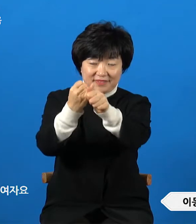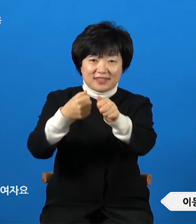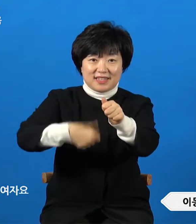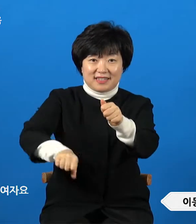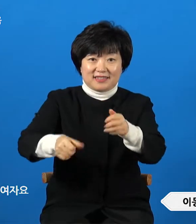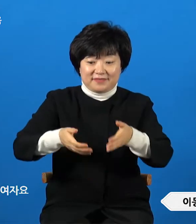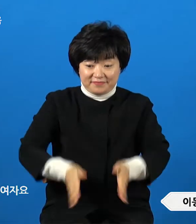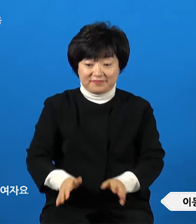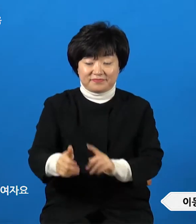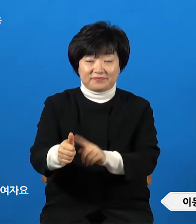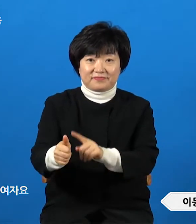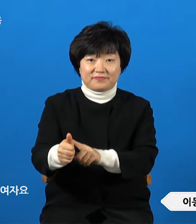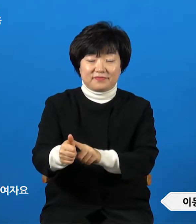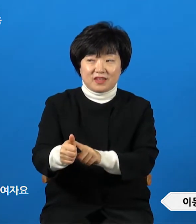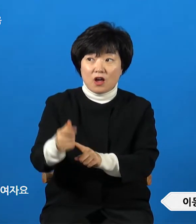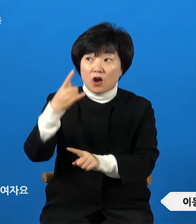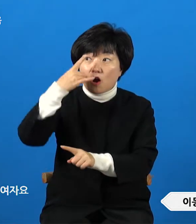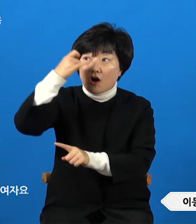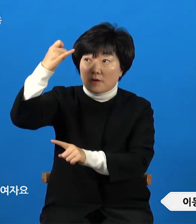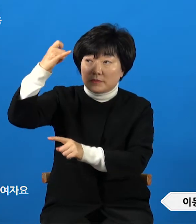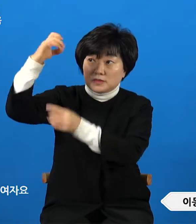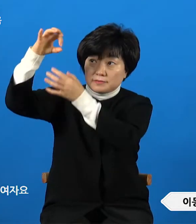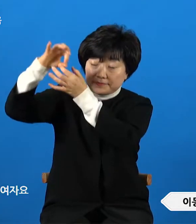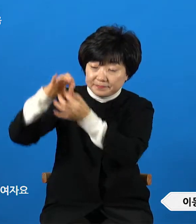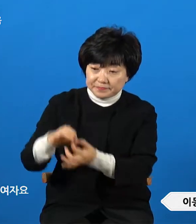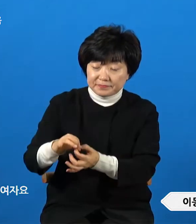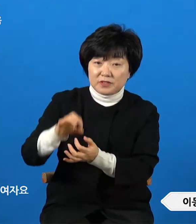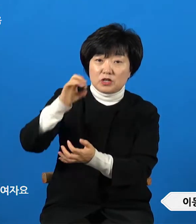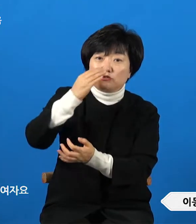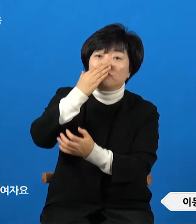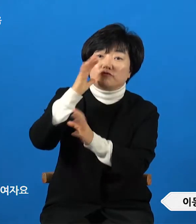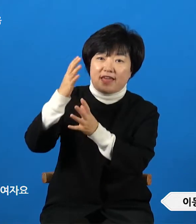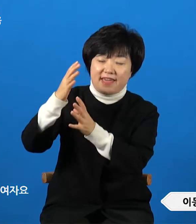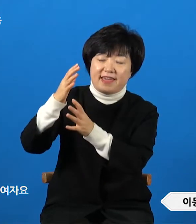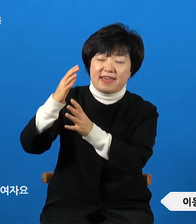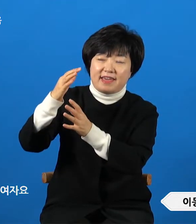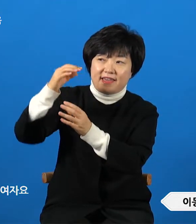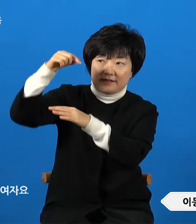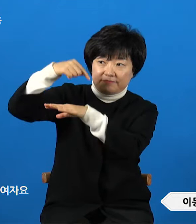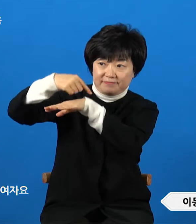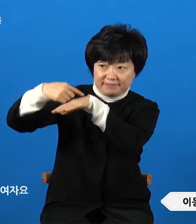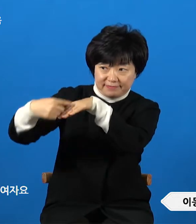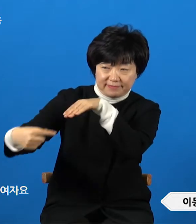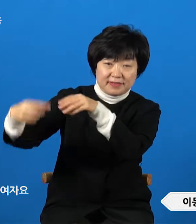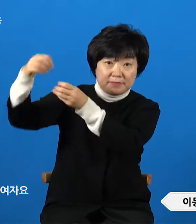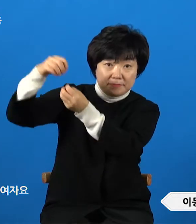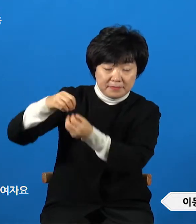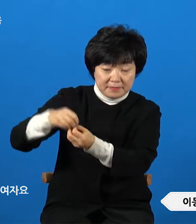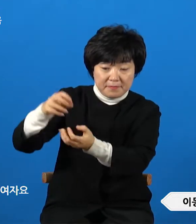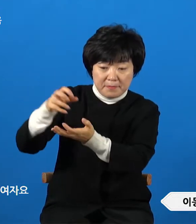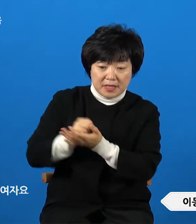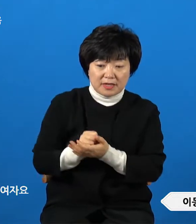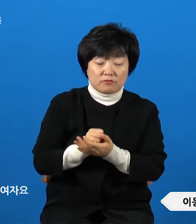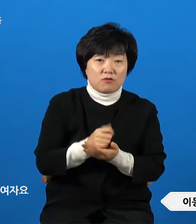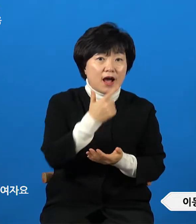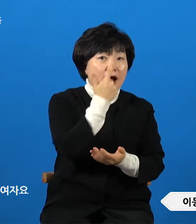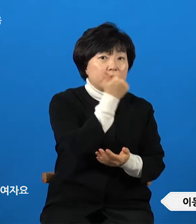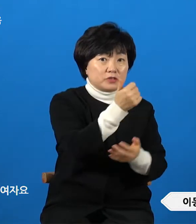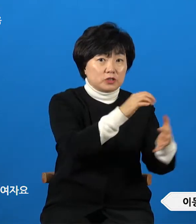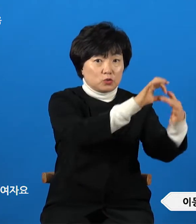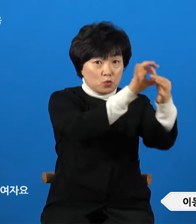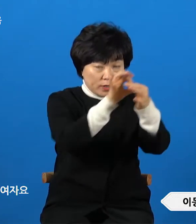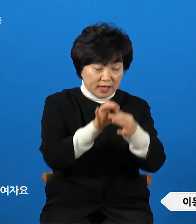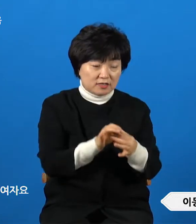디모데는 어머니를 통해서 유대적 배경, 유대 문화의 영향을 받았고 아버지를 통해서 헬라적 배경,